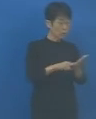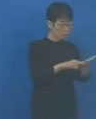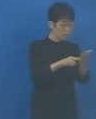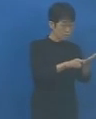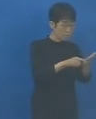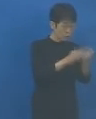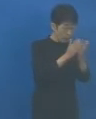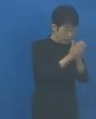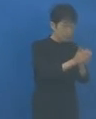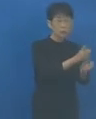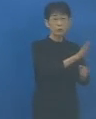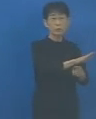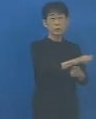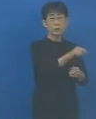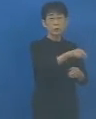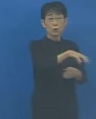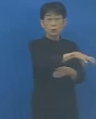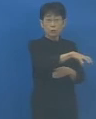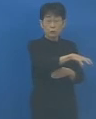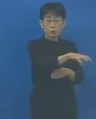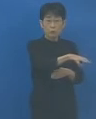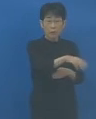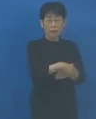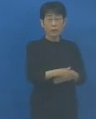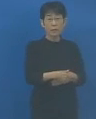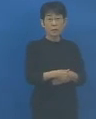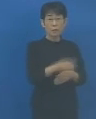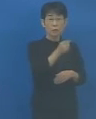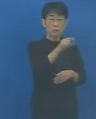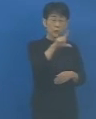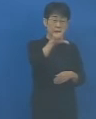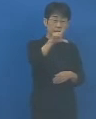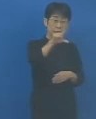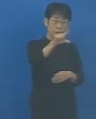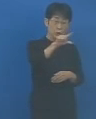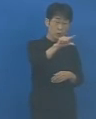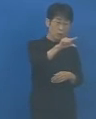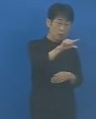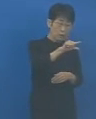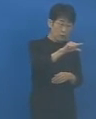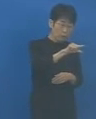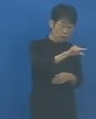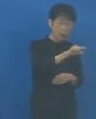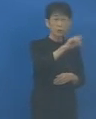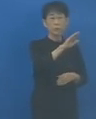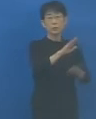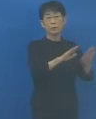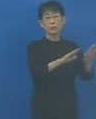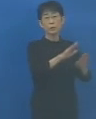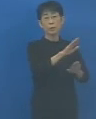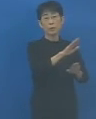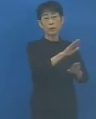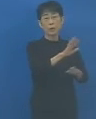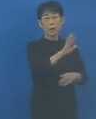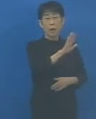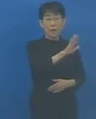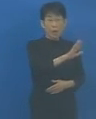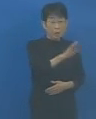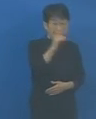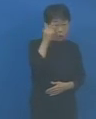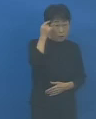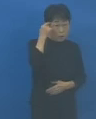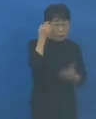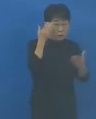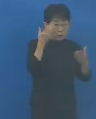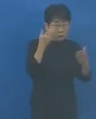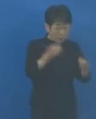うした方面のところはまあ、減少傾向になってきていると思えていた矢先の